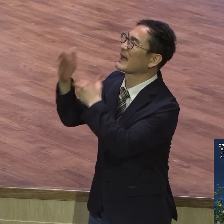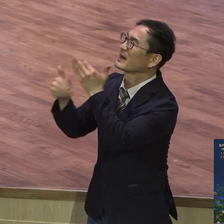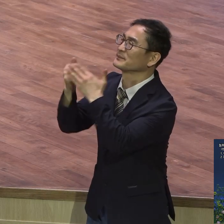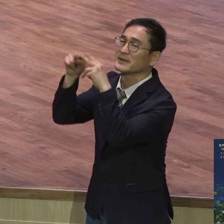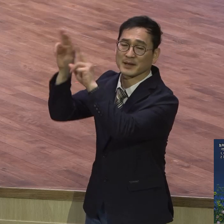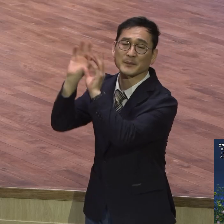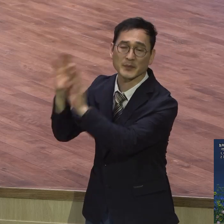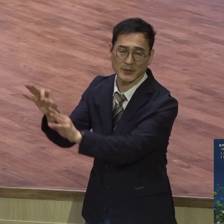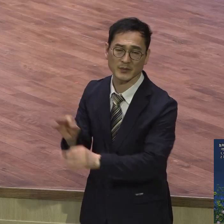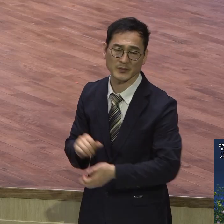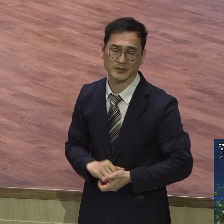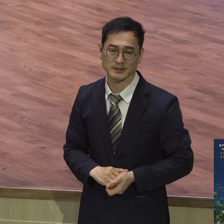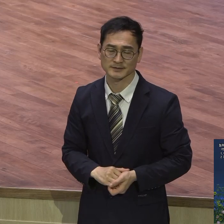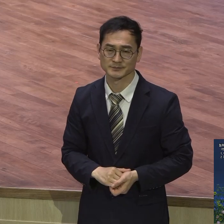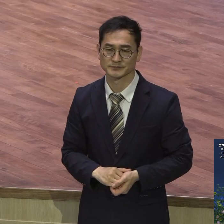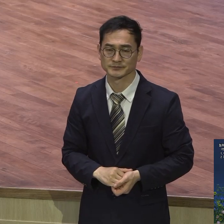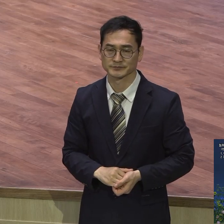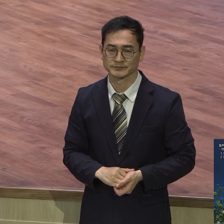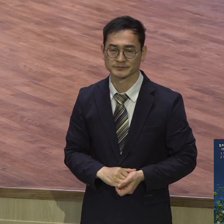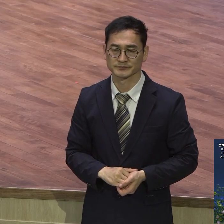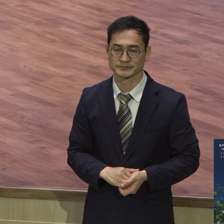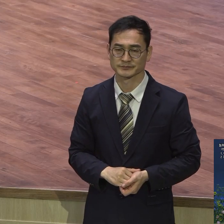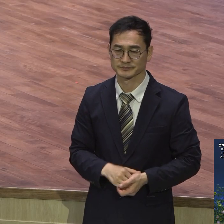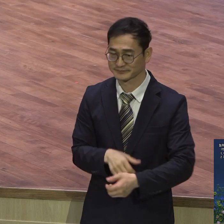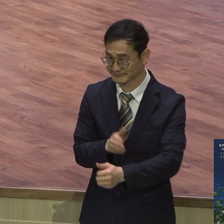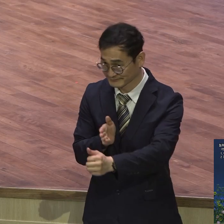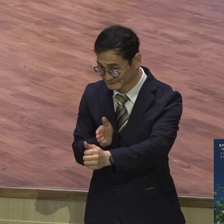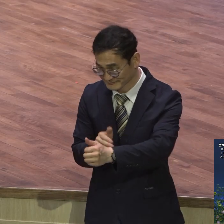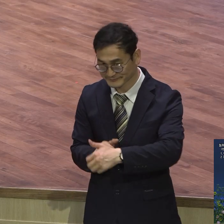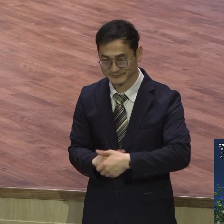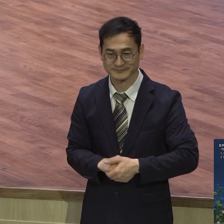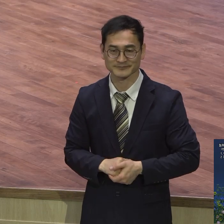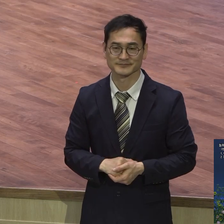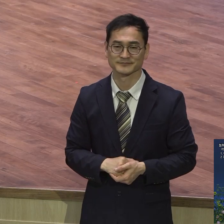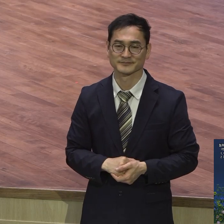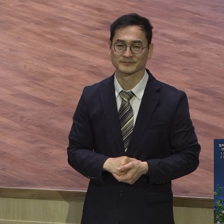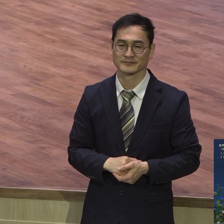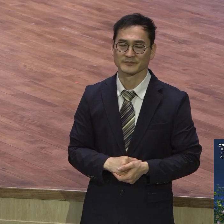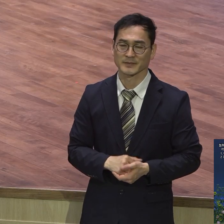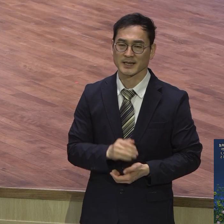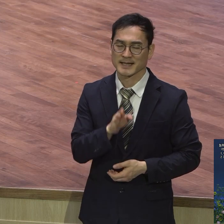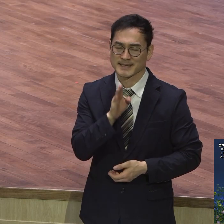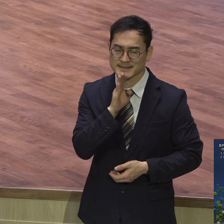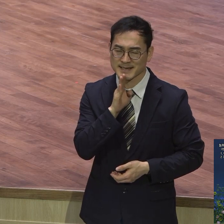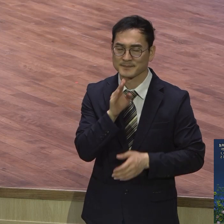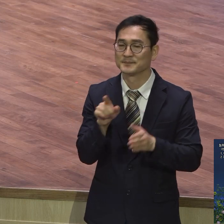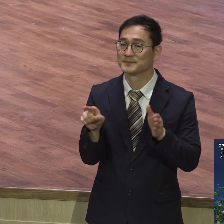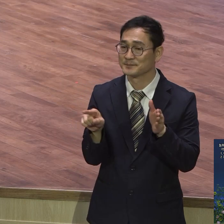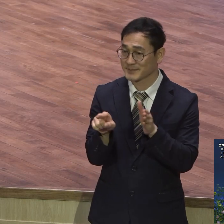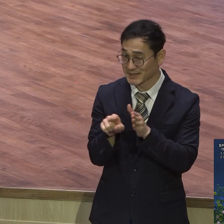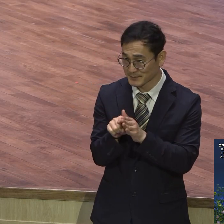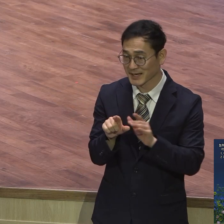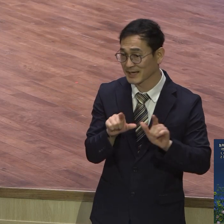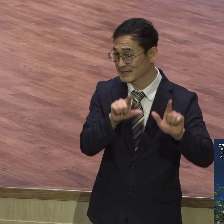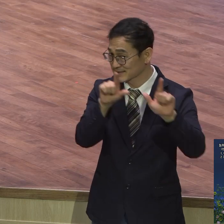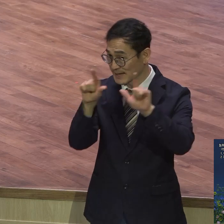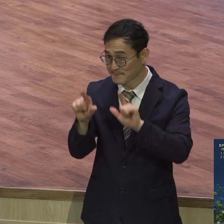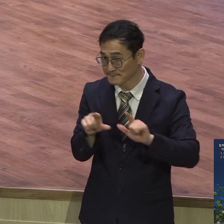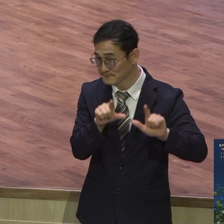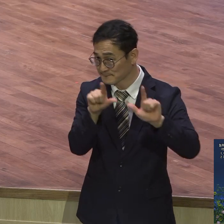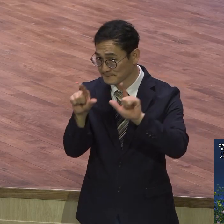하나님 바라보시기 바랍니다 참된 믿음의 삶을 여러분이